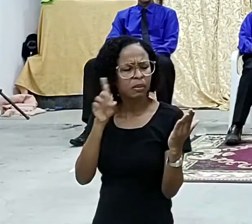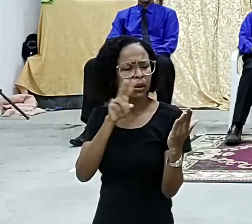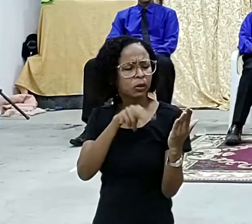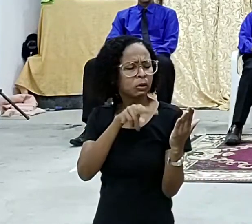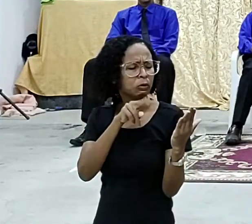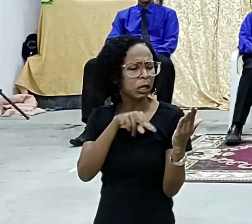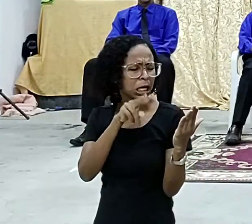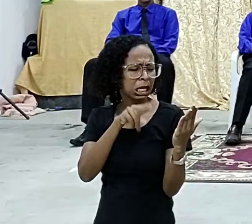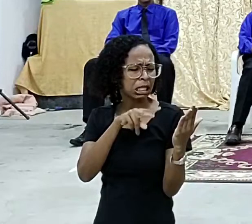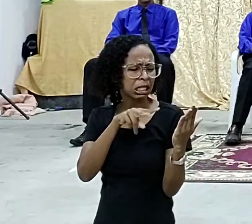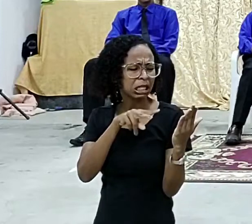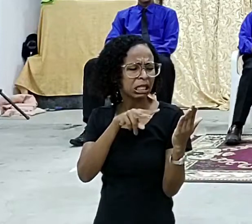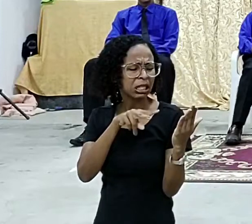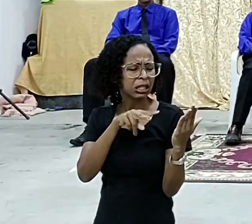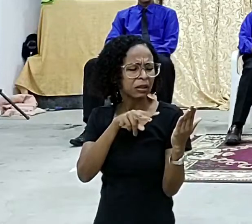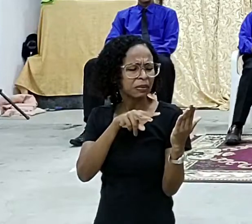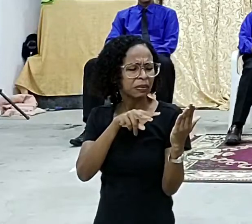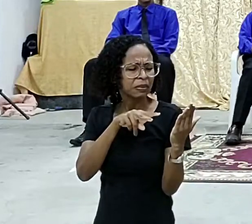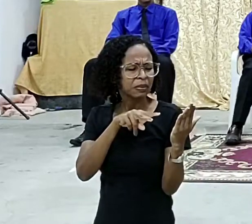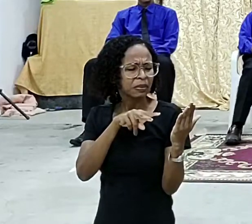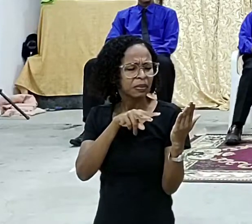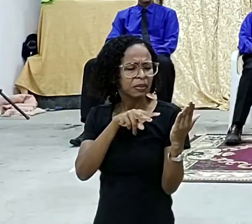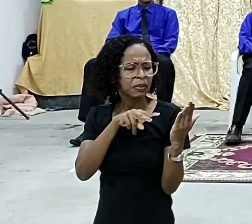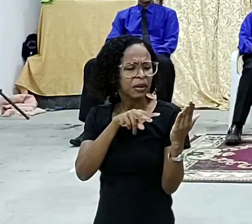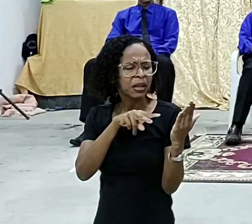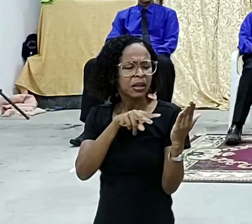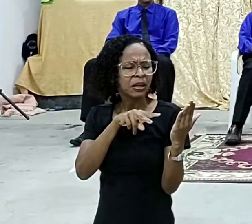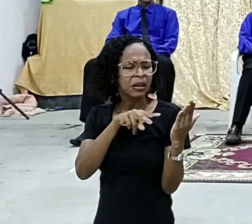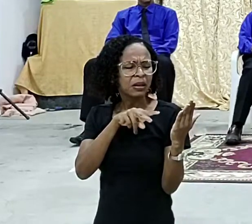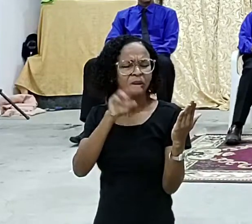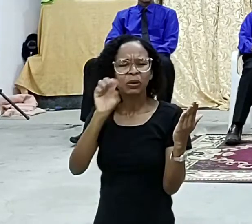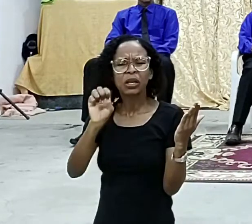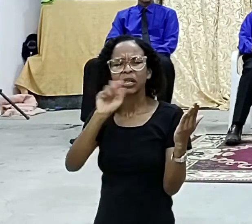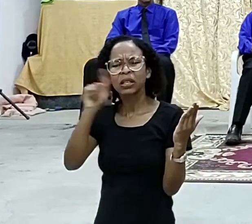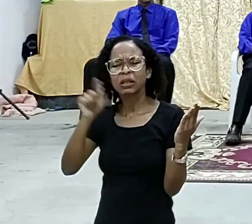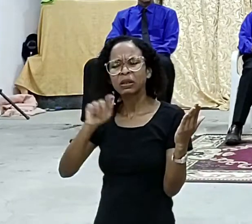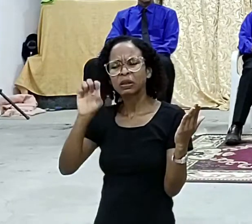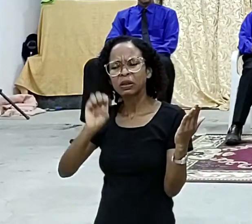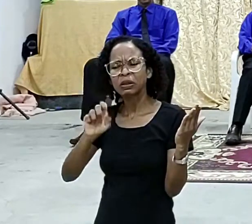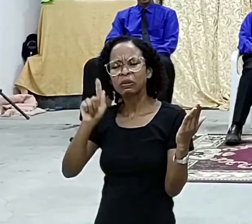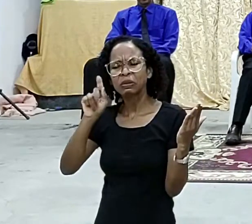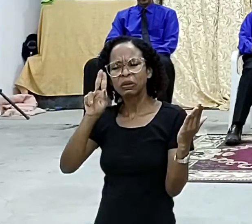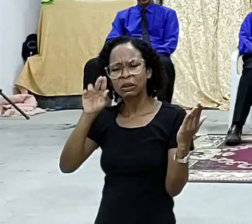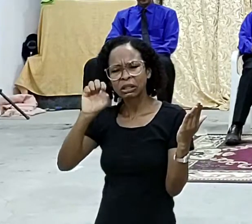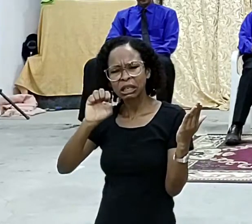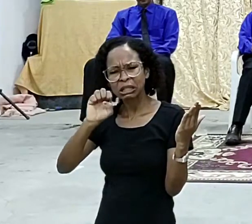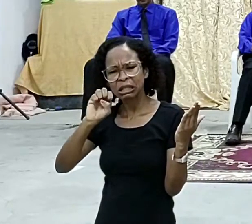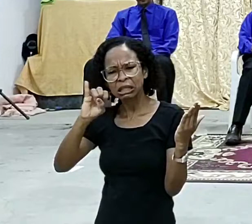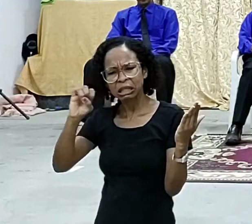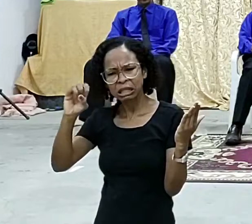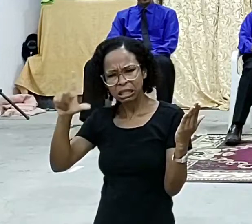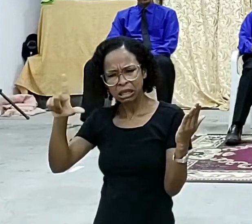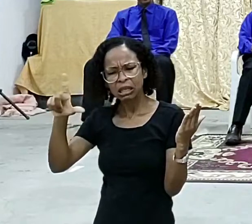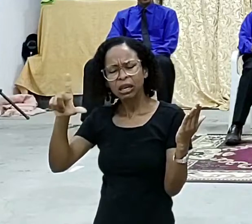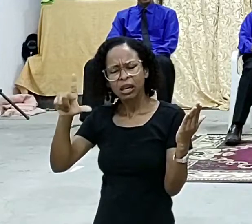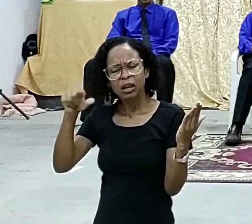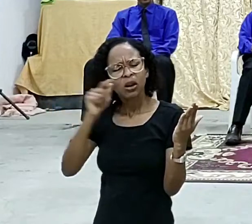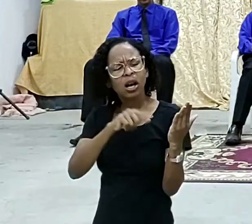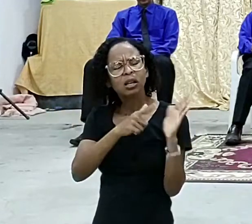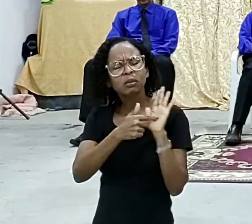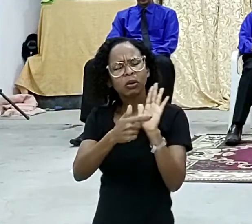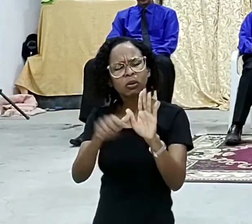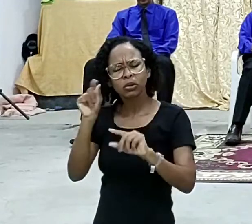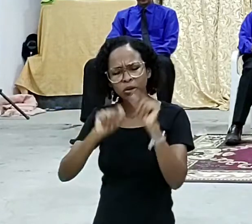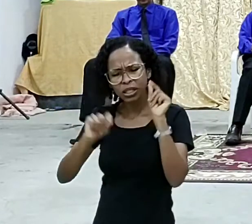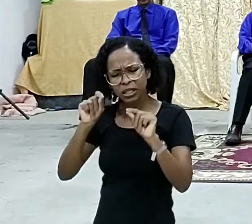qual o povo de Israel passou, e o que eles faziam para poderem passar pelas